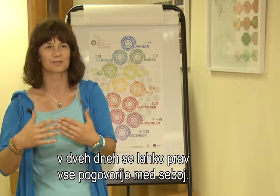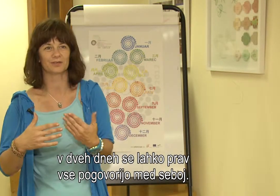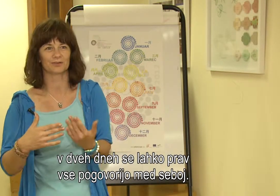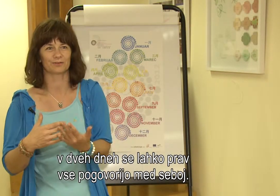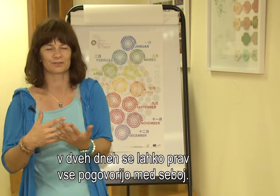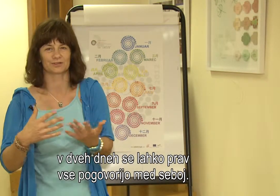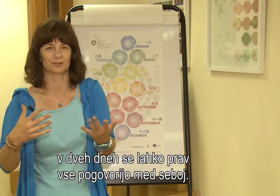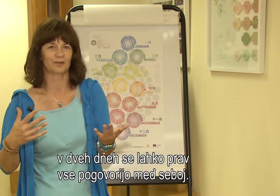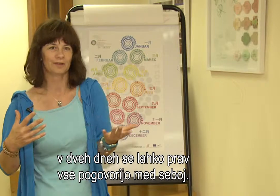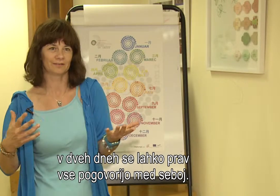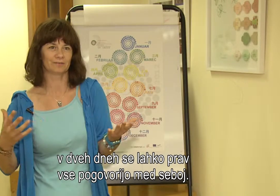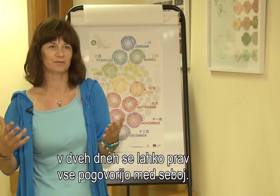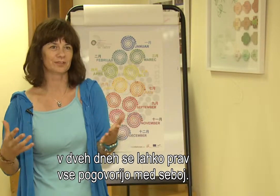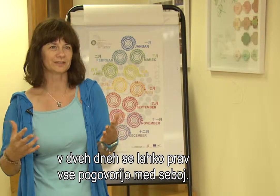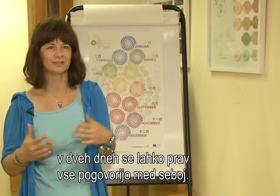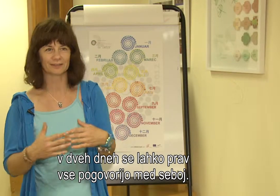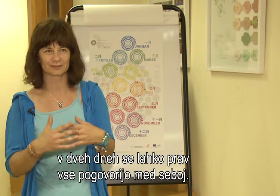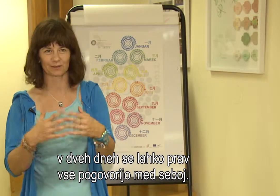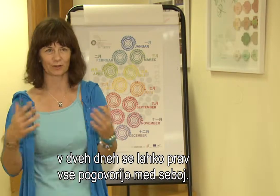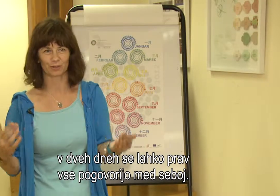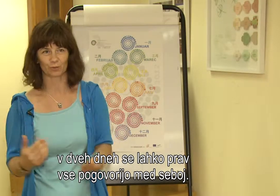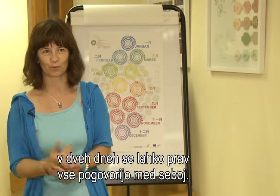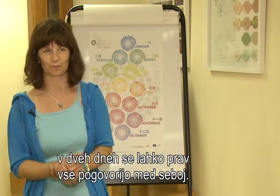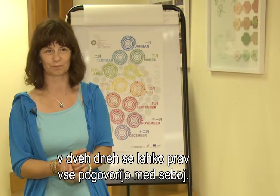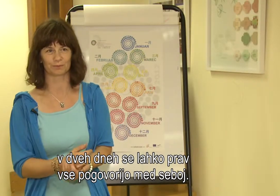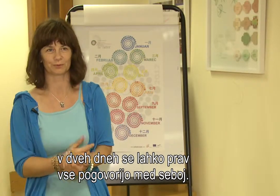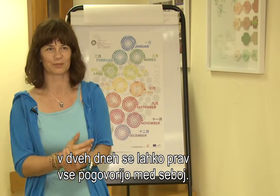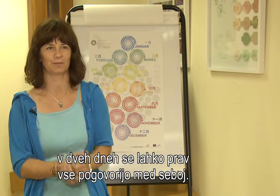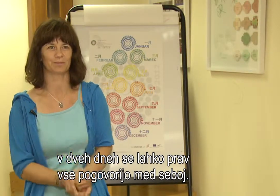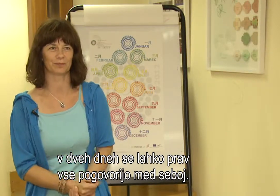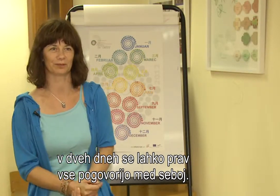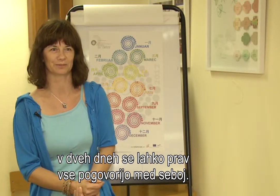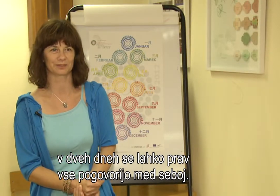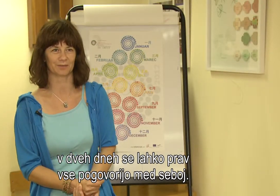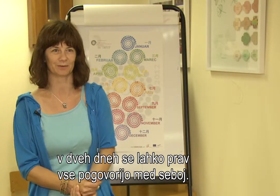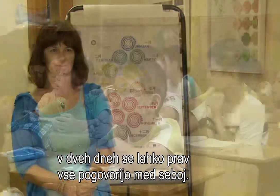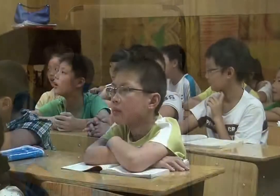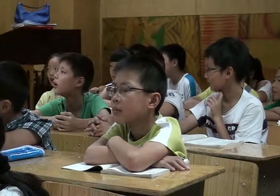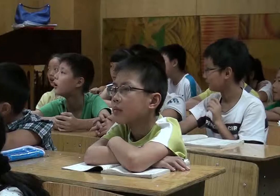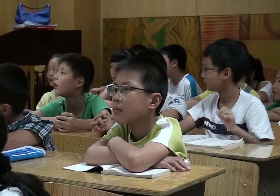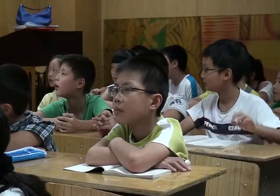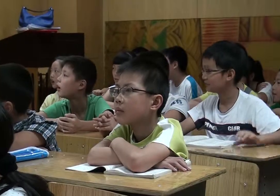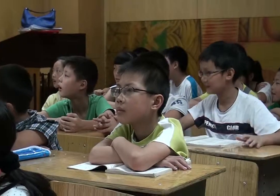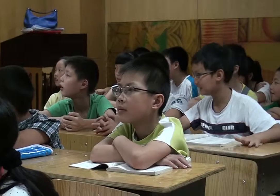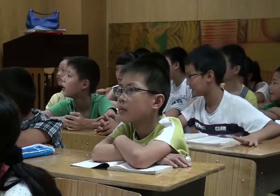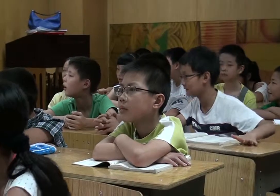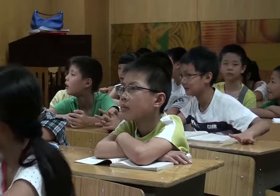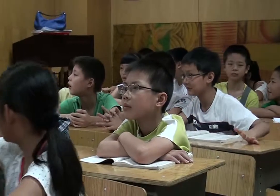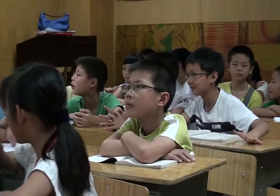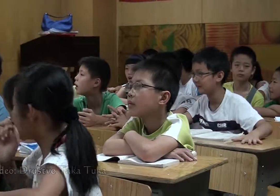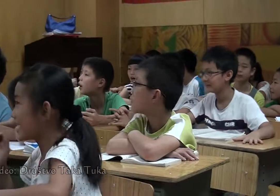se zmenijo res v, ne vem, 2 dneh se oni lahko prav vse pomenijo med sabo.